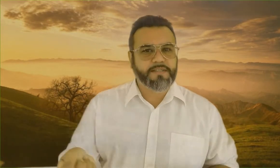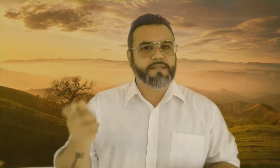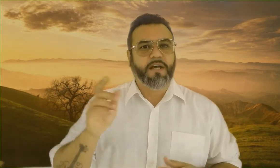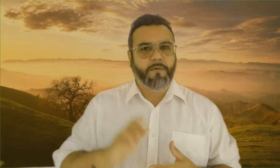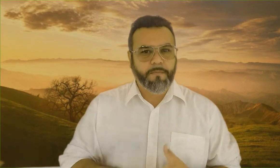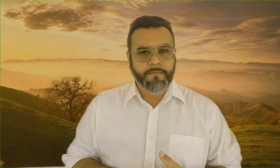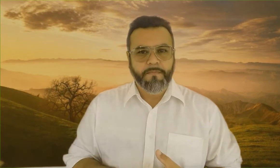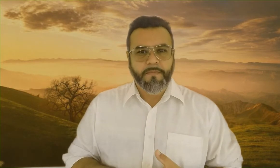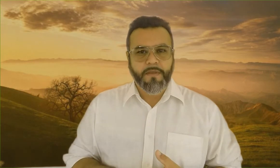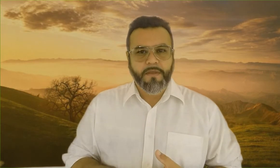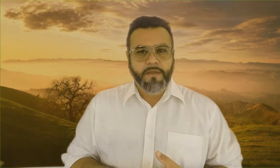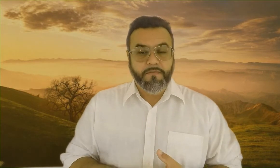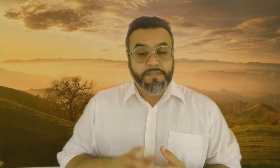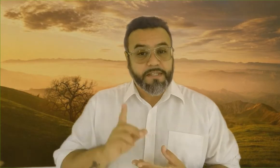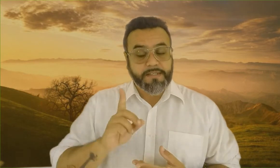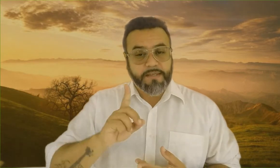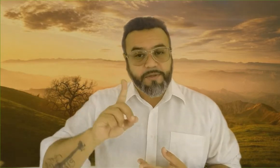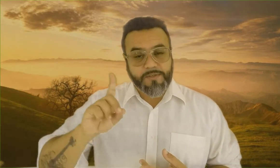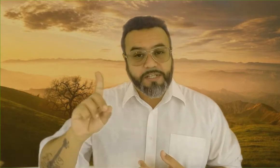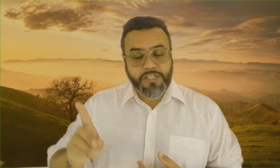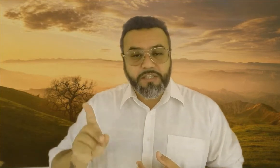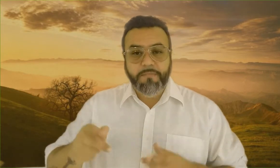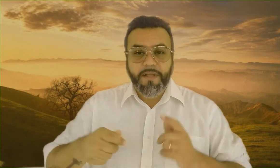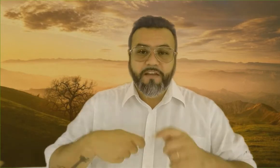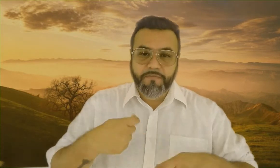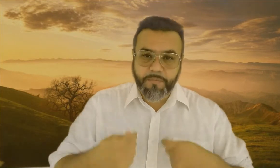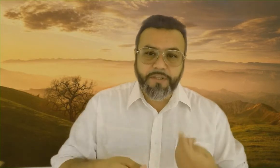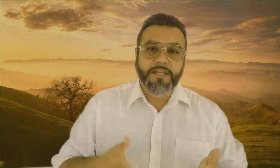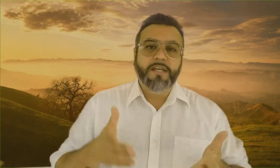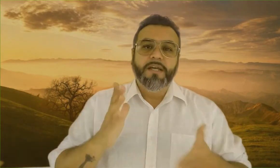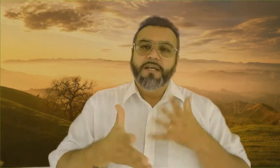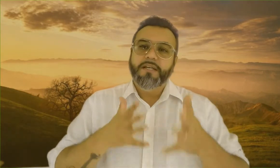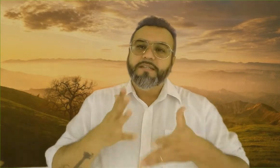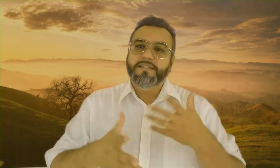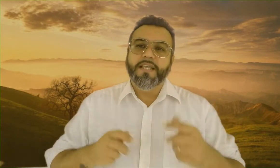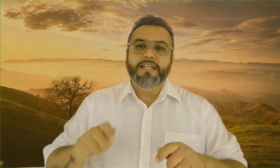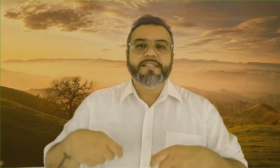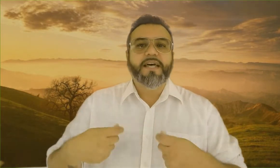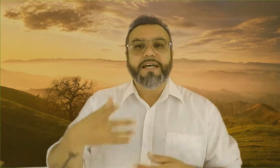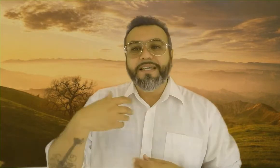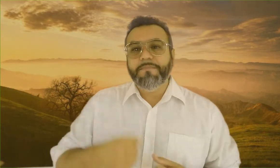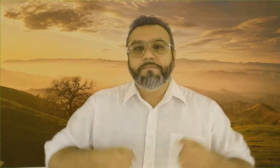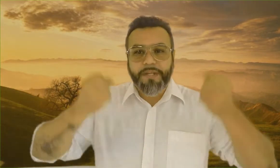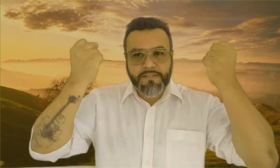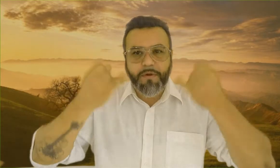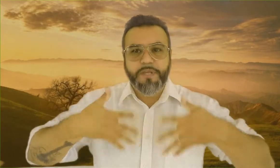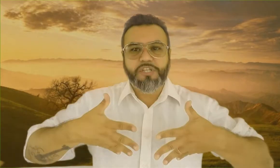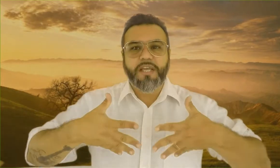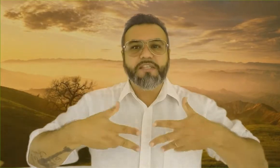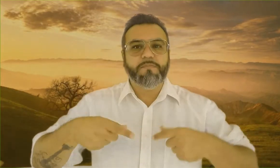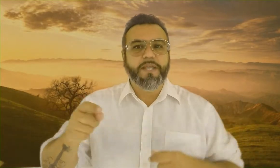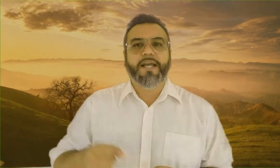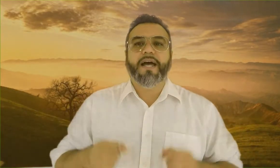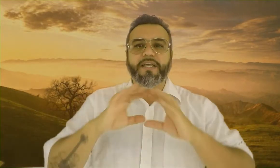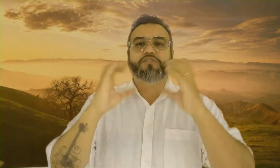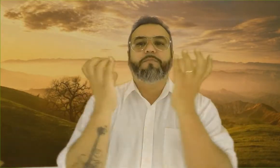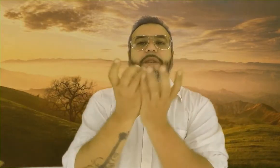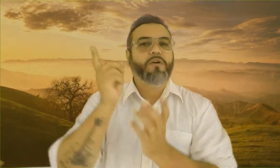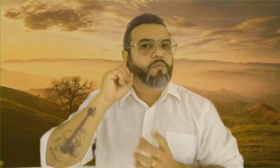sinal? Você tem que saber o sentido da palavra para poder sinalizar e principalmente explicar isso para a